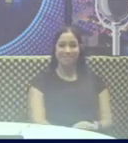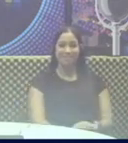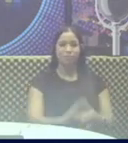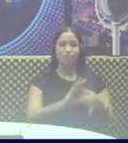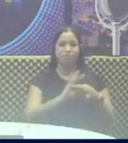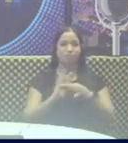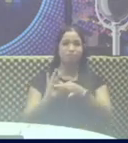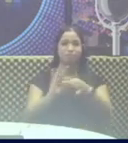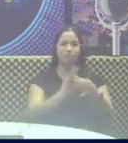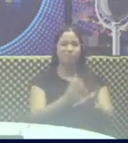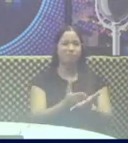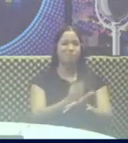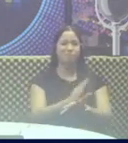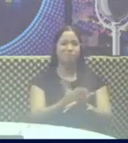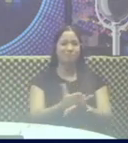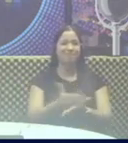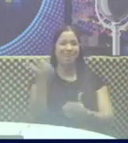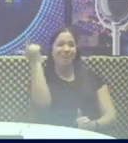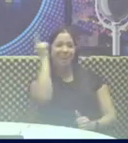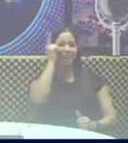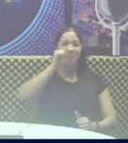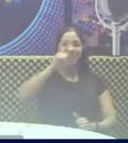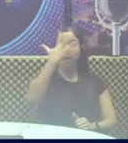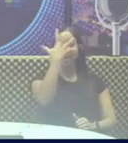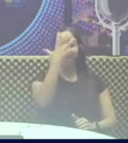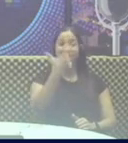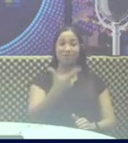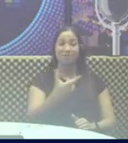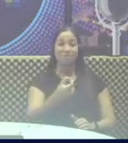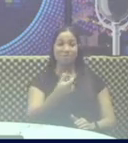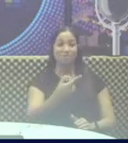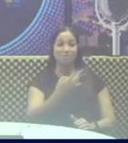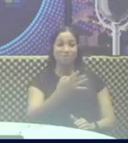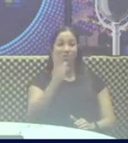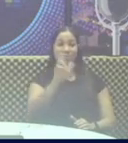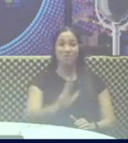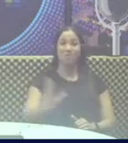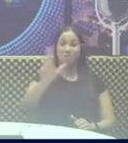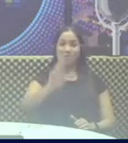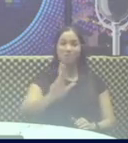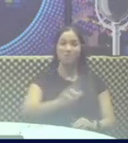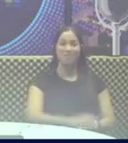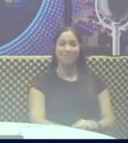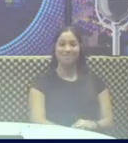Unidos do Chatão é a grande campeã do Carnaval 2024 de Uberlândia.